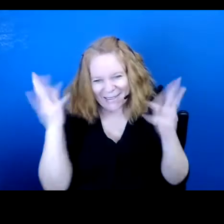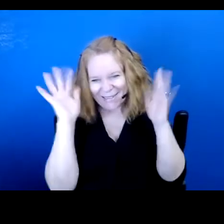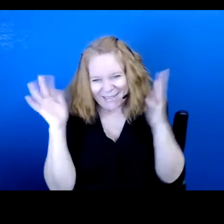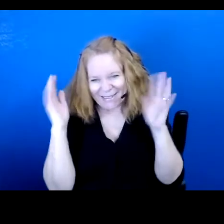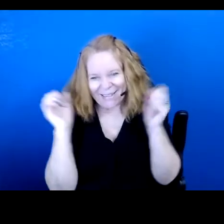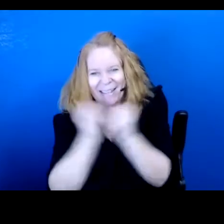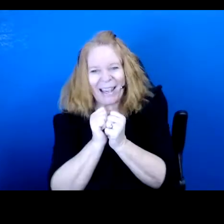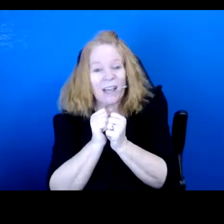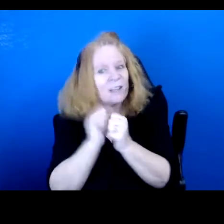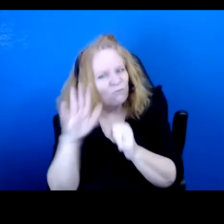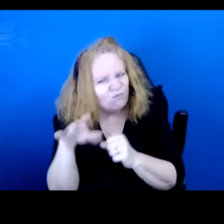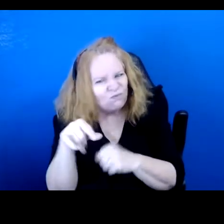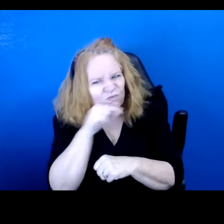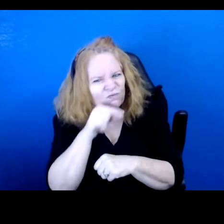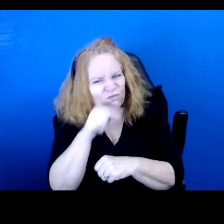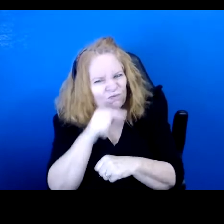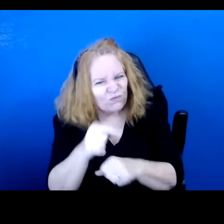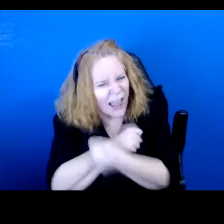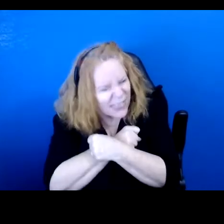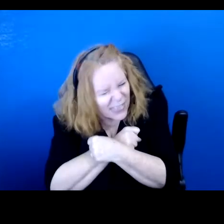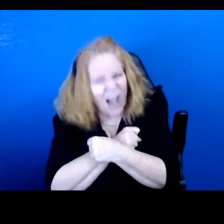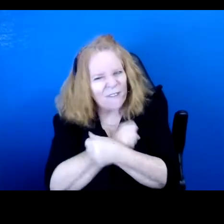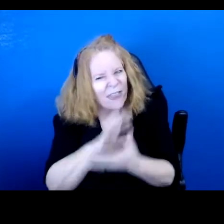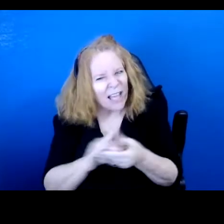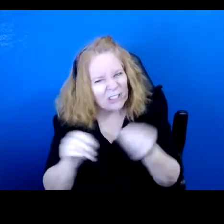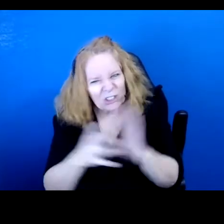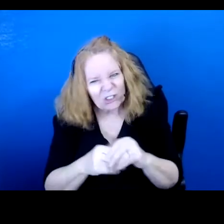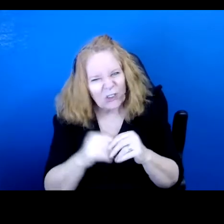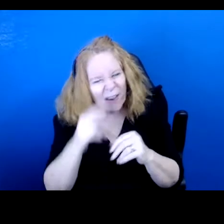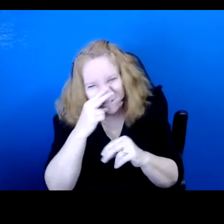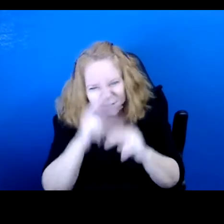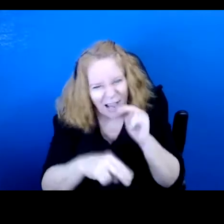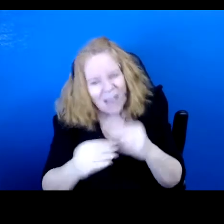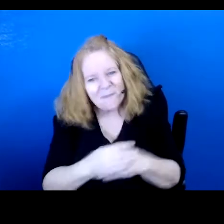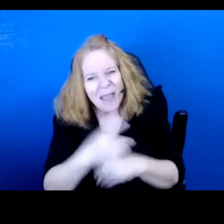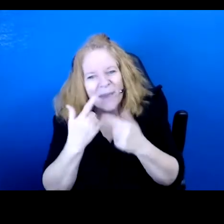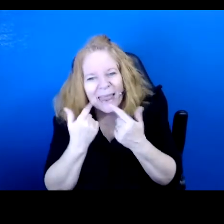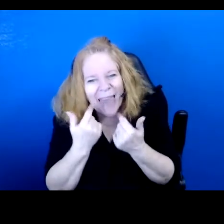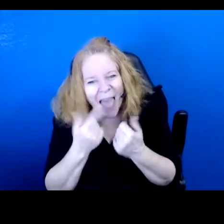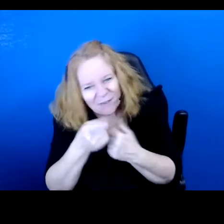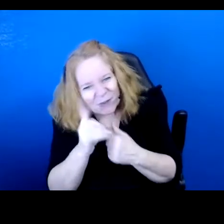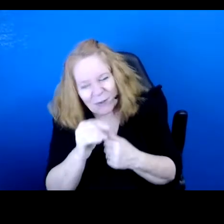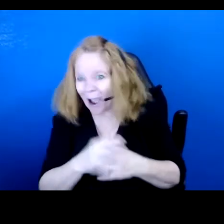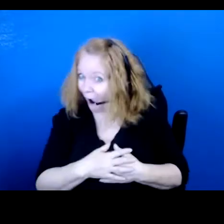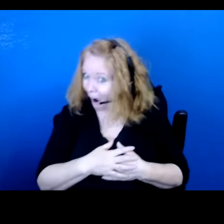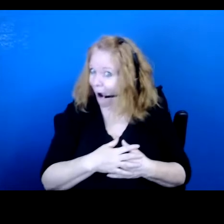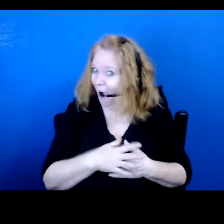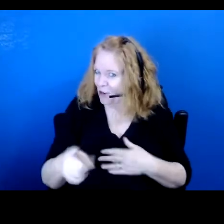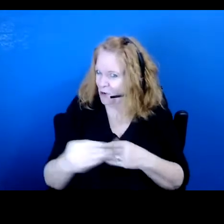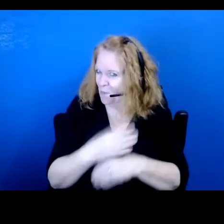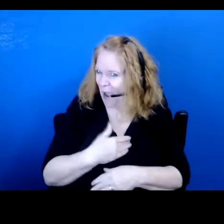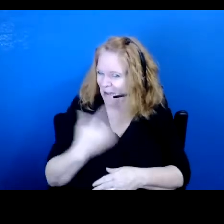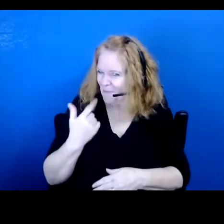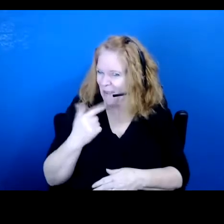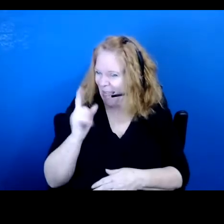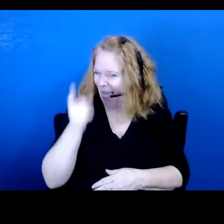muchacho tan agradable y él juanico encuentra historia tan bonita me